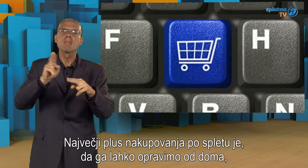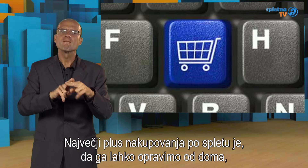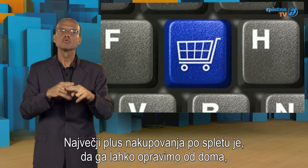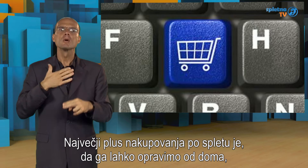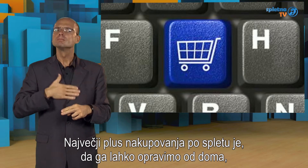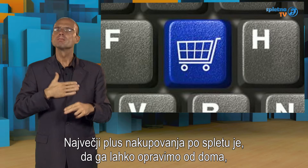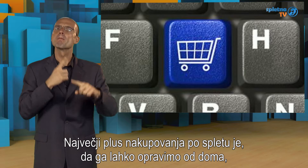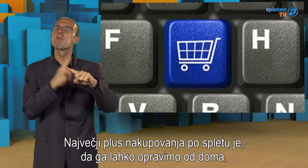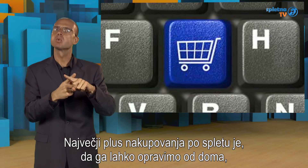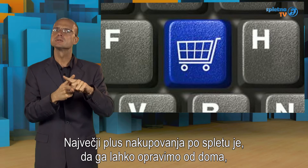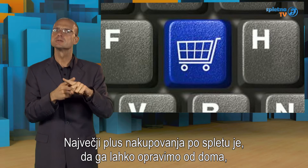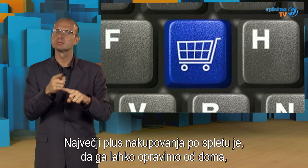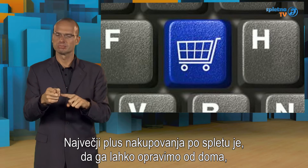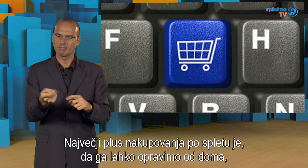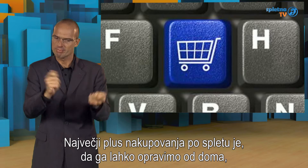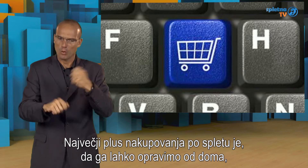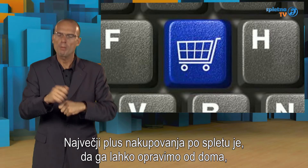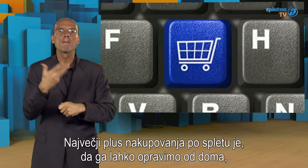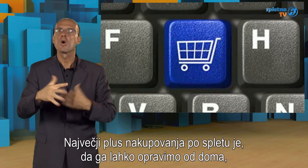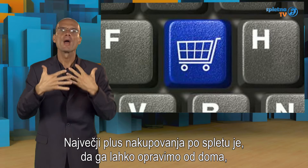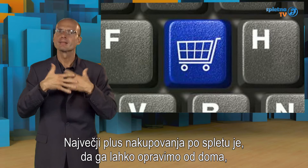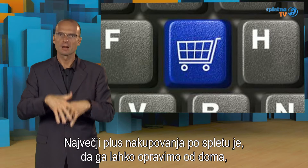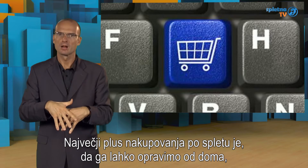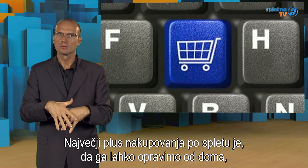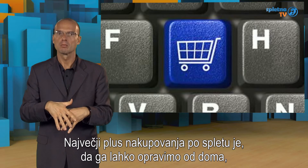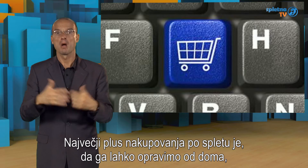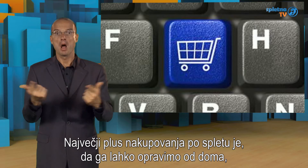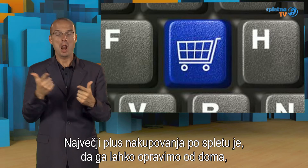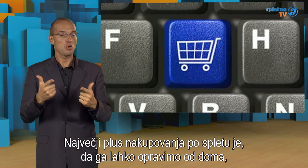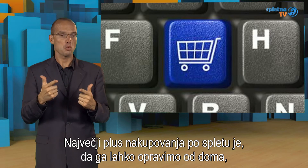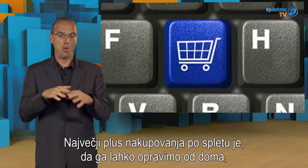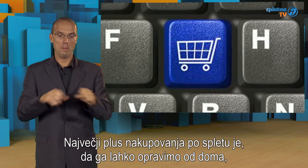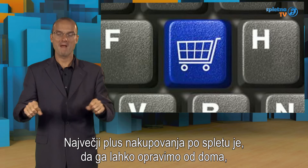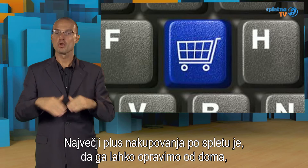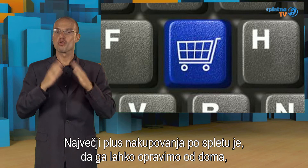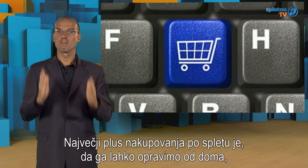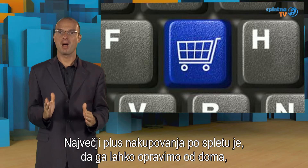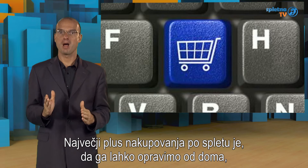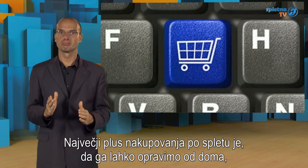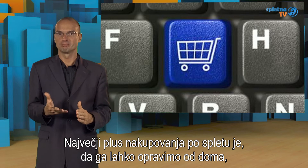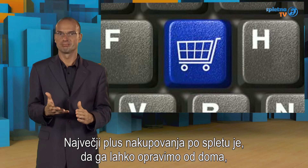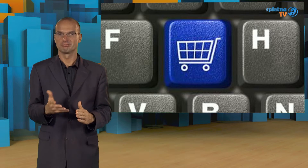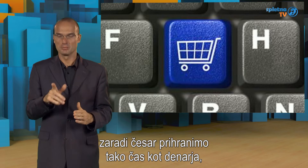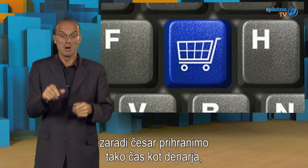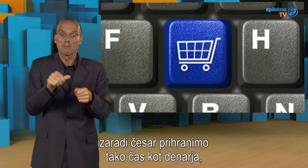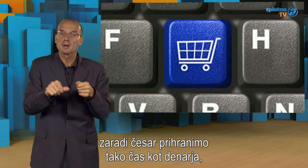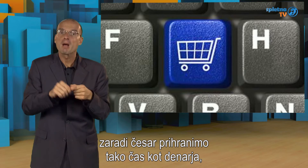Največji plus nakupovanja po spletu je, da ga lahko opravimo od doma, zaradi česar prihranimo tako čas kot denar, ki